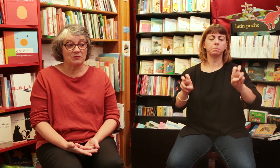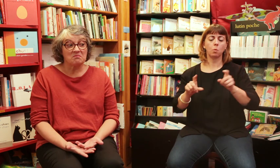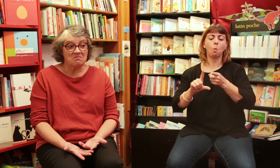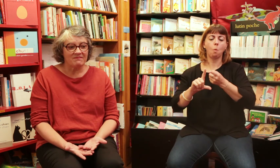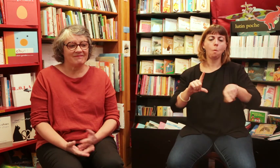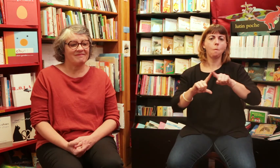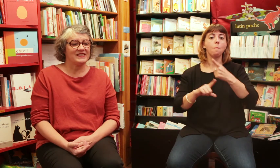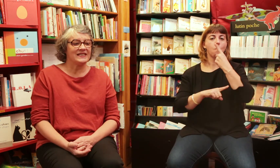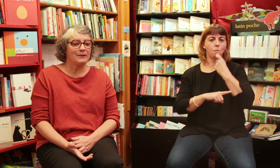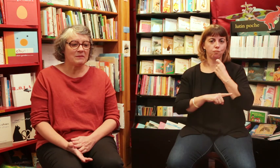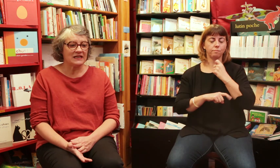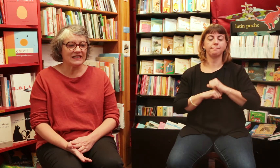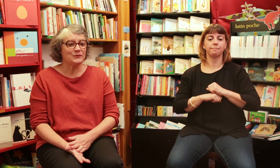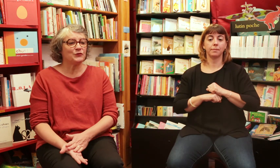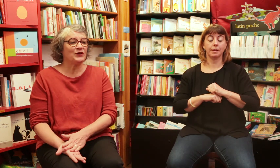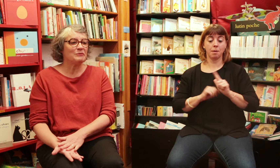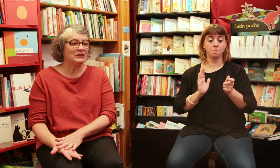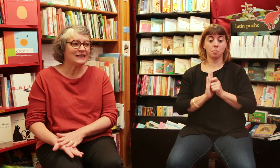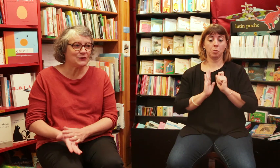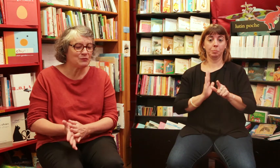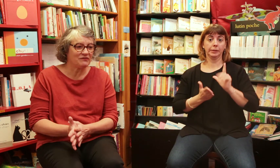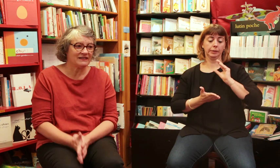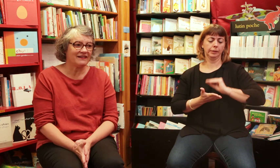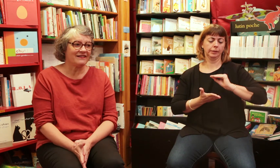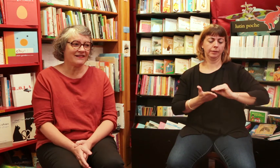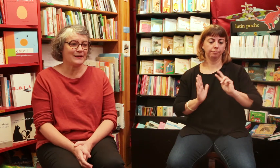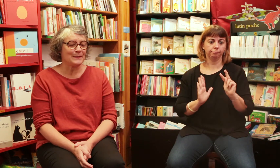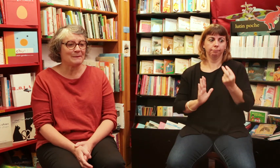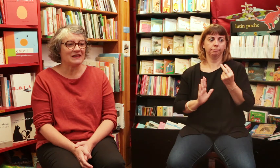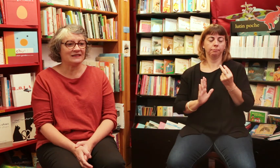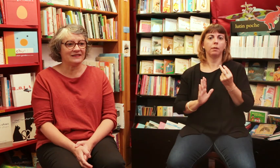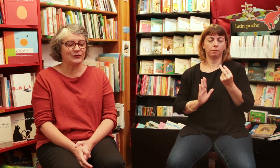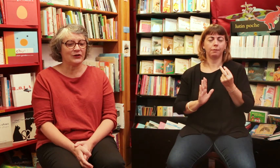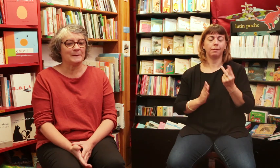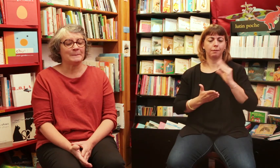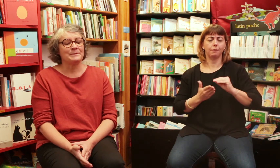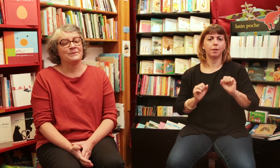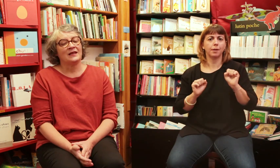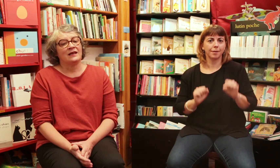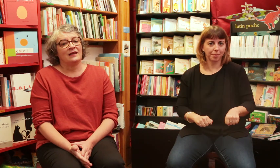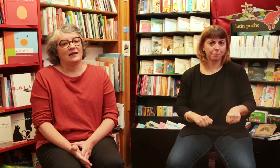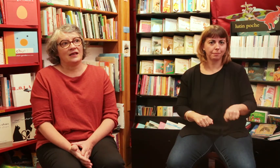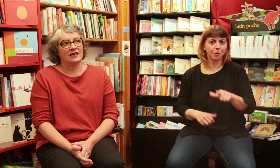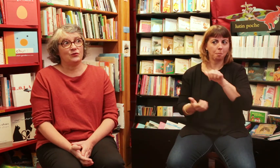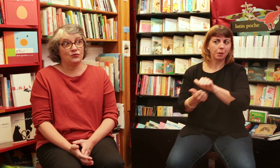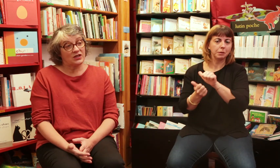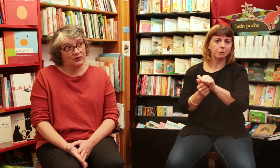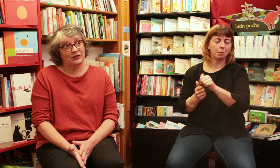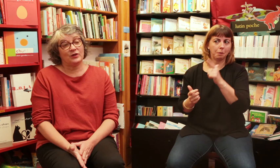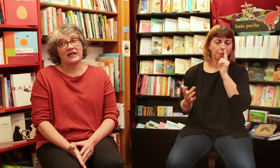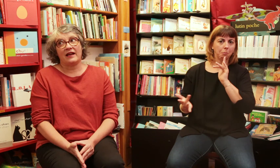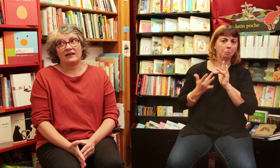que j'étais capable d'écrire, ou en tout cas mon écriture pouvait intéresser un éditeur. Et du